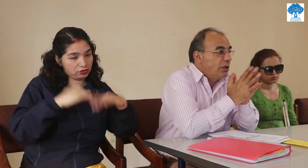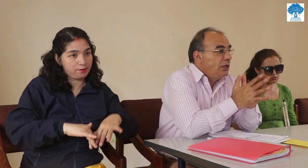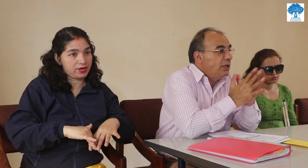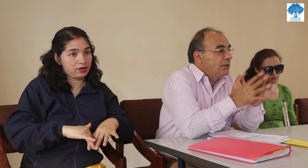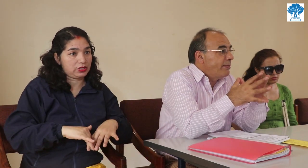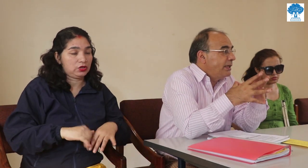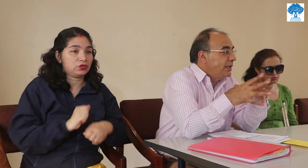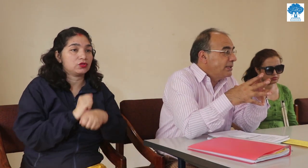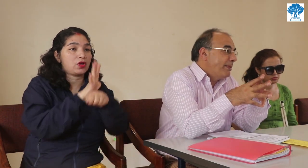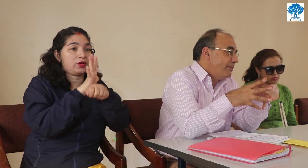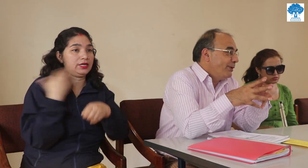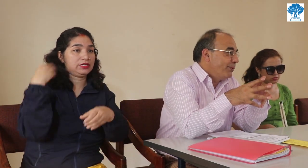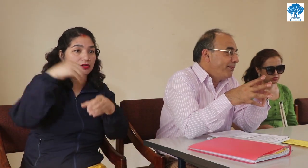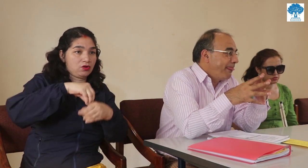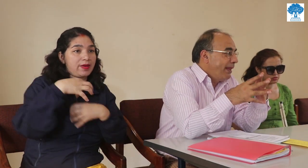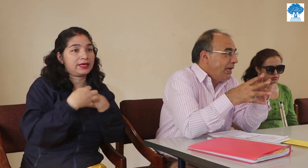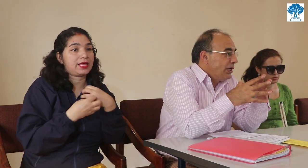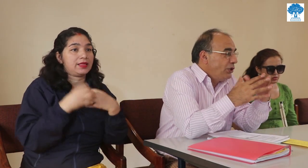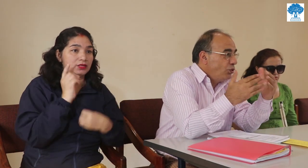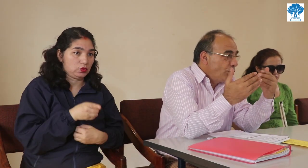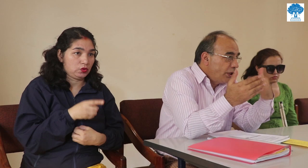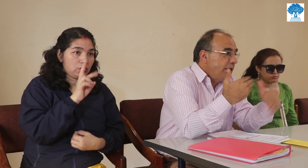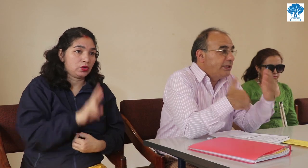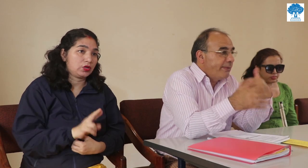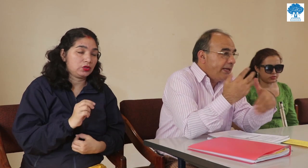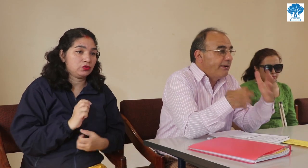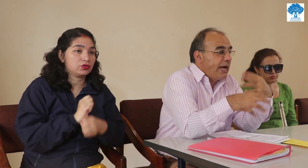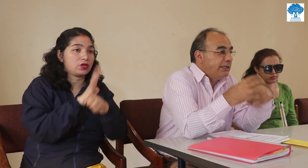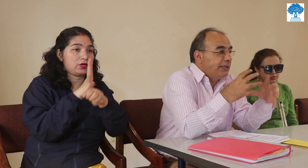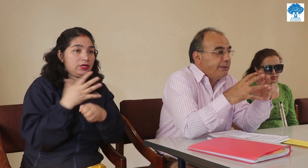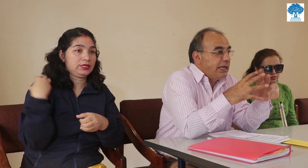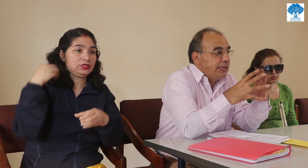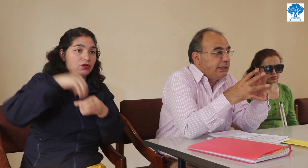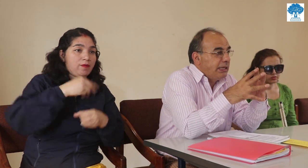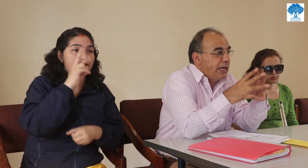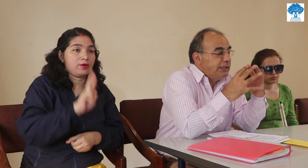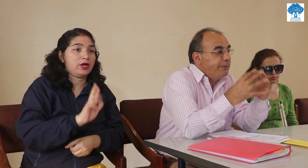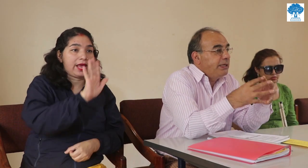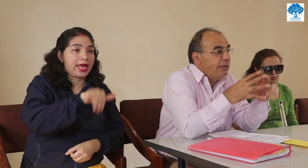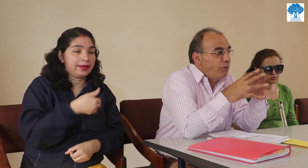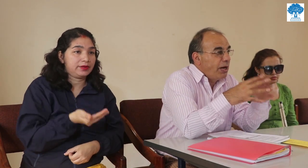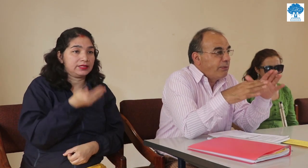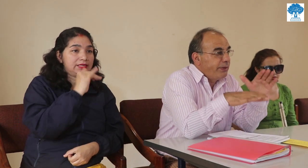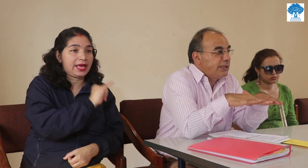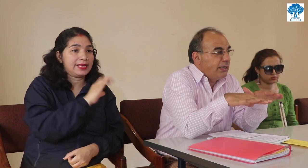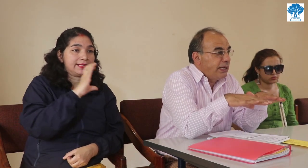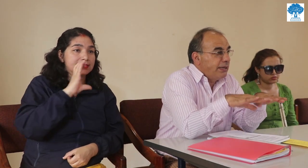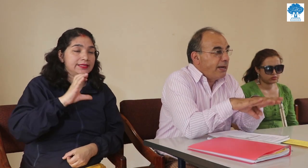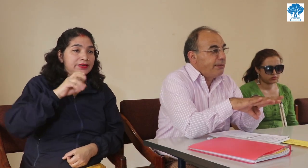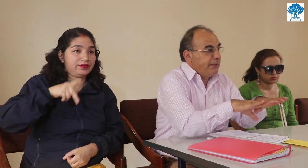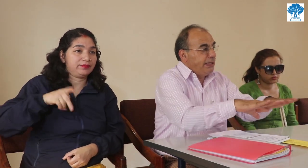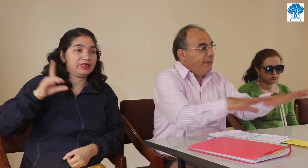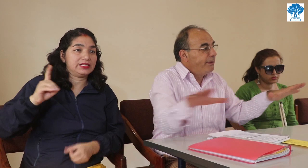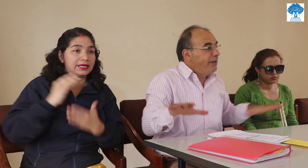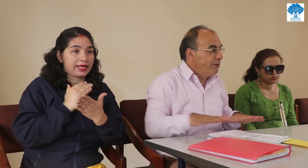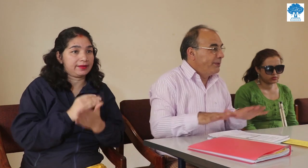चाहिँ सक्रिय सहभागी देश नेपाल पनि र यो सक्रिय सहभागी भएर आइसके पछाडि चाहिँ आइसिपिडी प्रोग्राम अफ एक्सनलाई